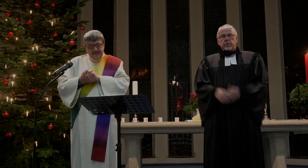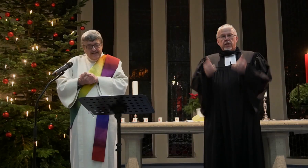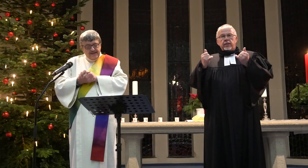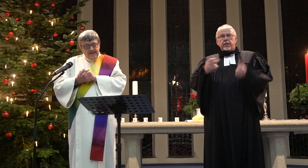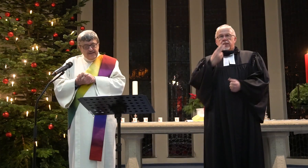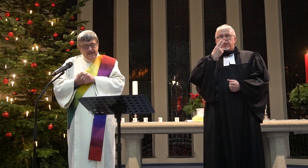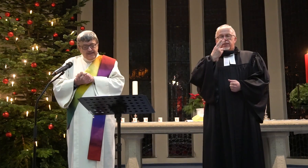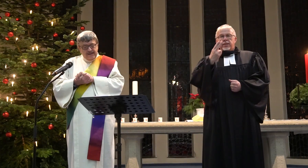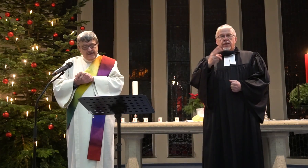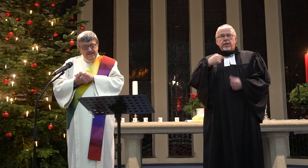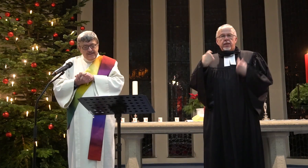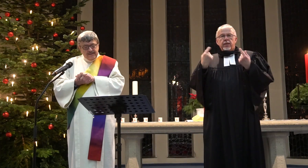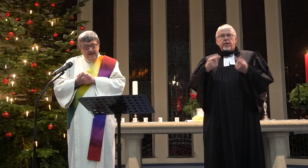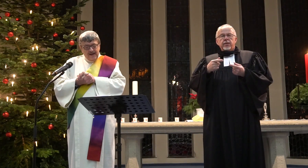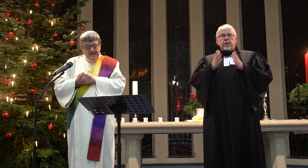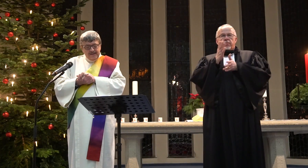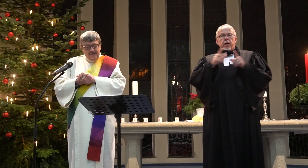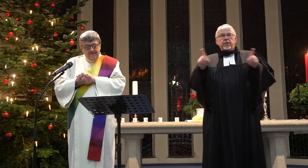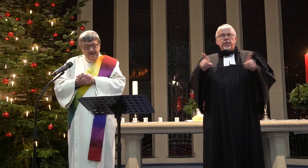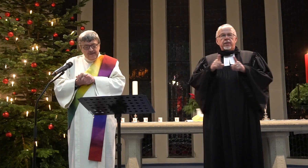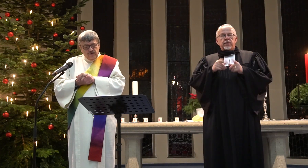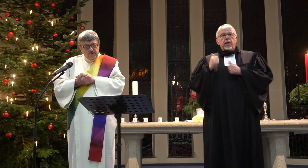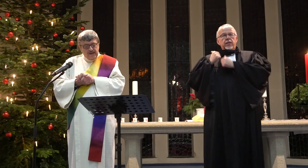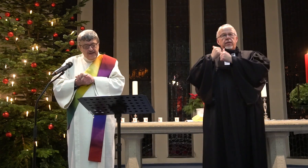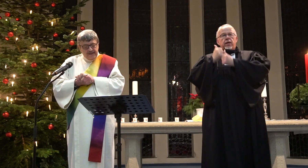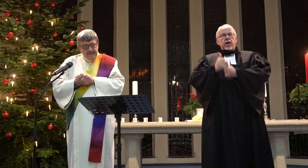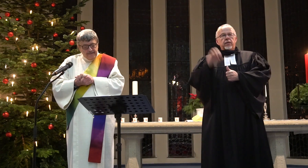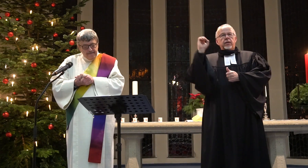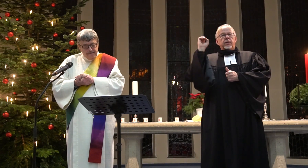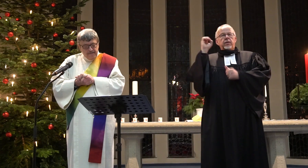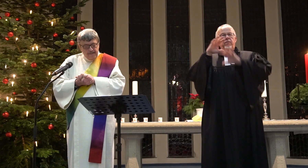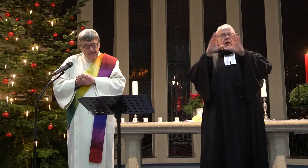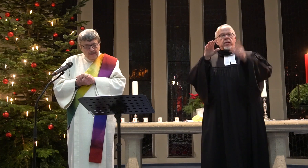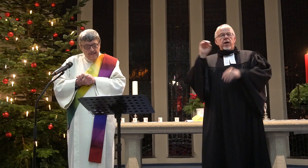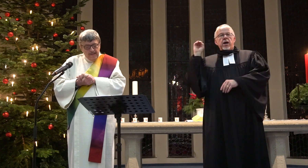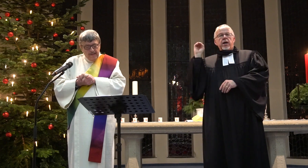Jetzt seht ihr das Lied »Tragt in die Welt nun ein Licht«.